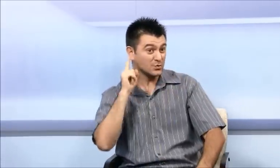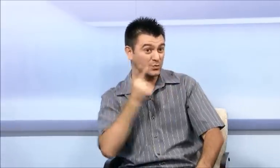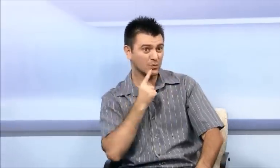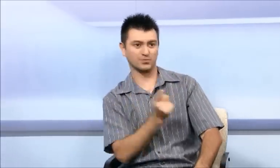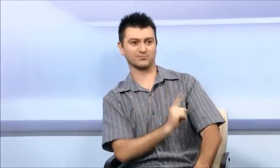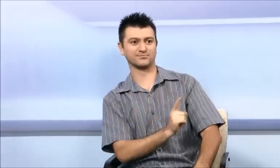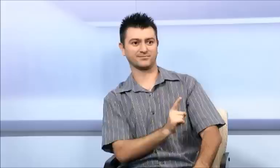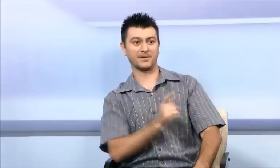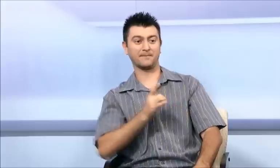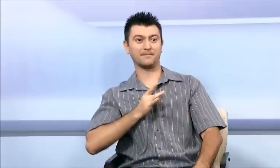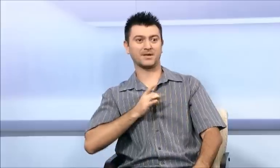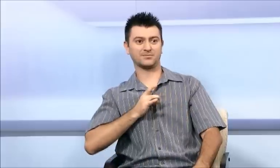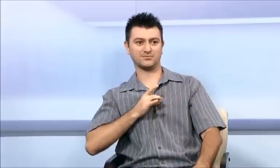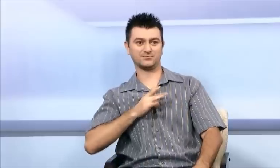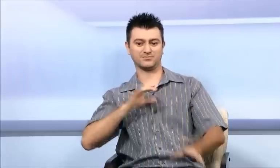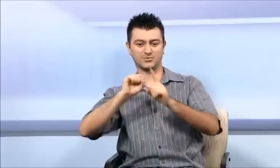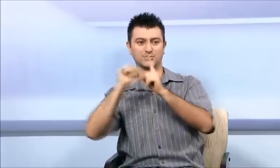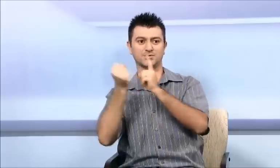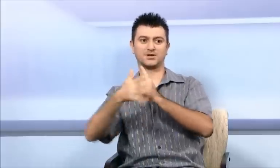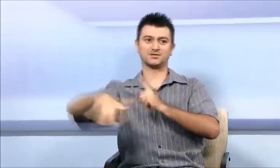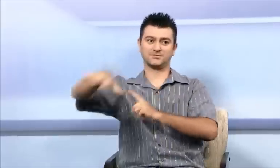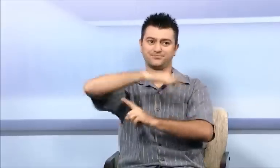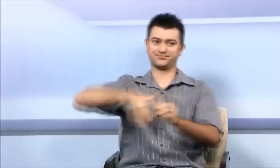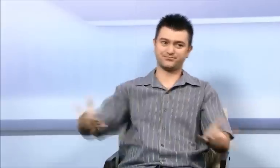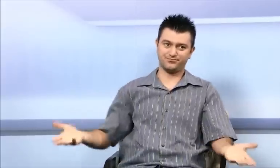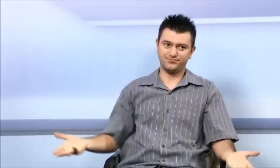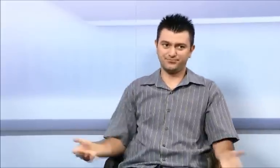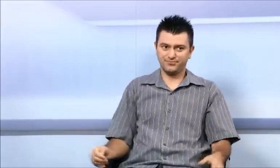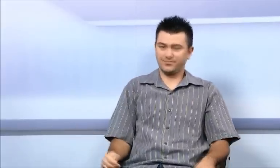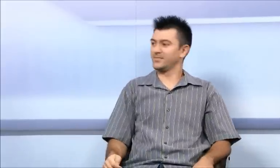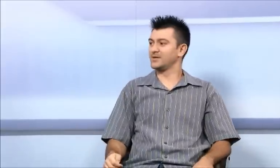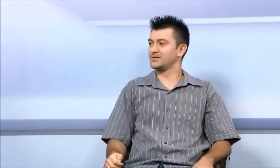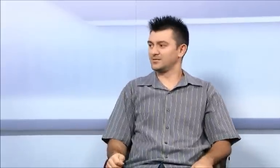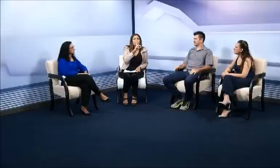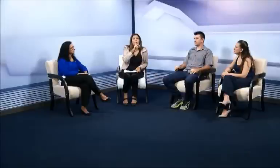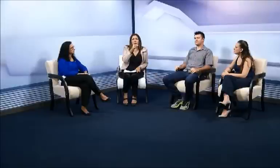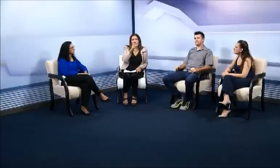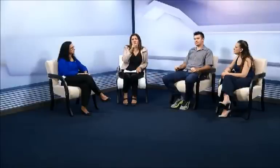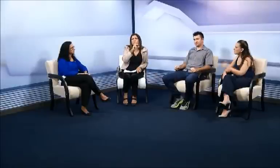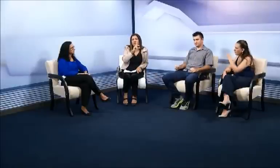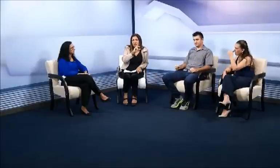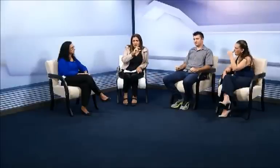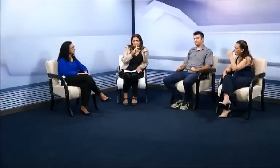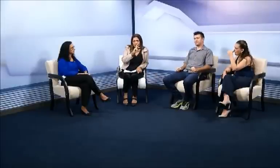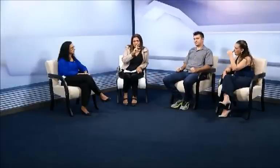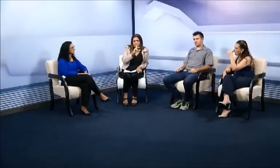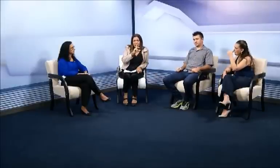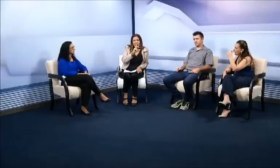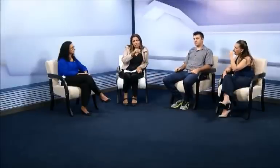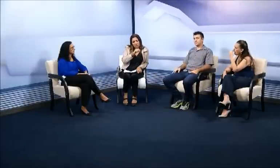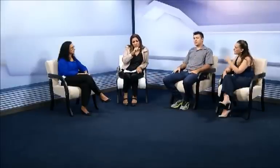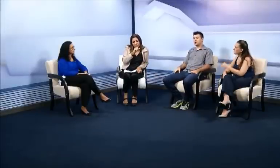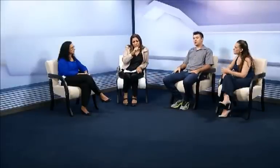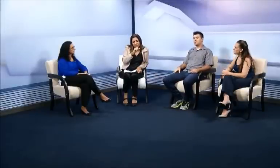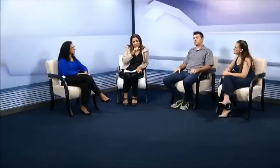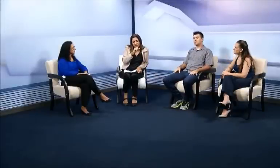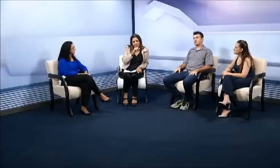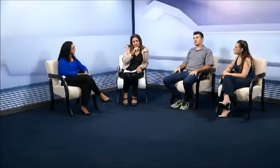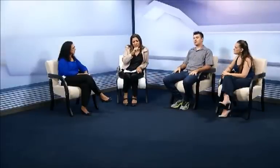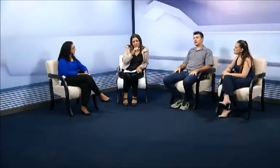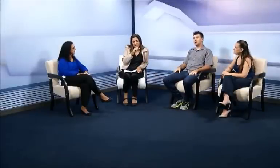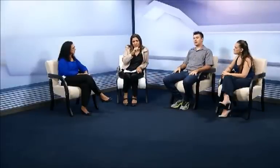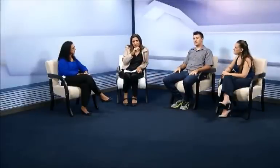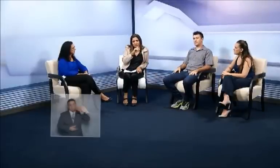compreender. Agora um surdo não. Deixa eu perguntar uma coisa. Como ele falou do seriado. A gente está falando